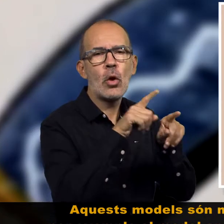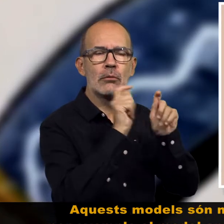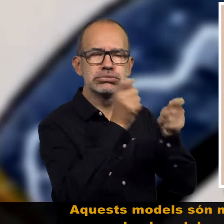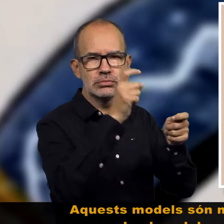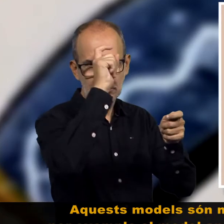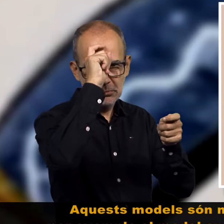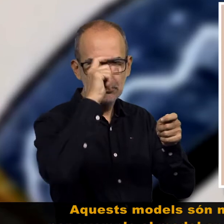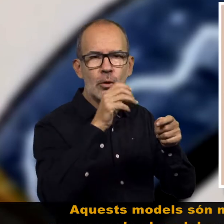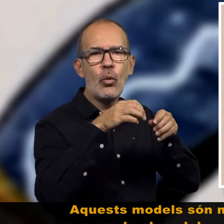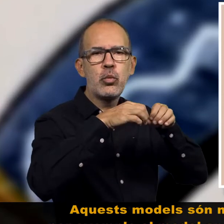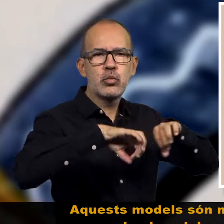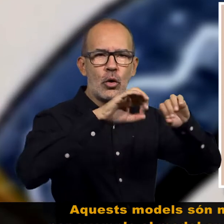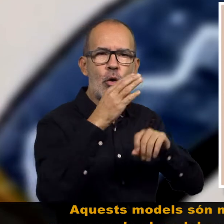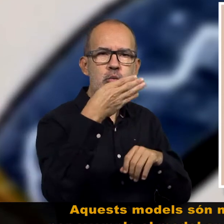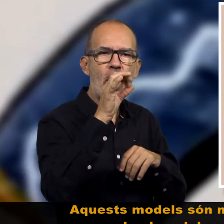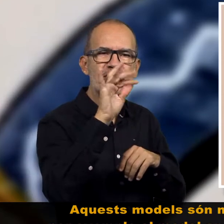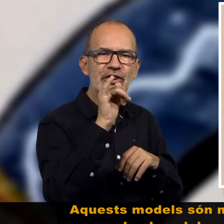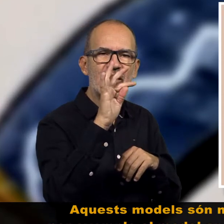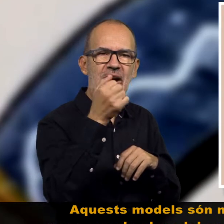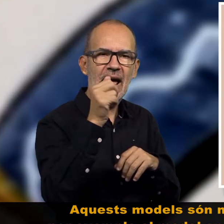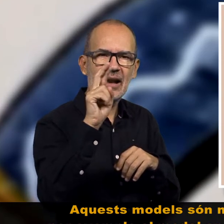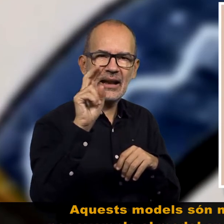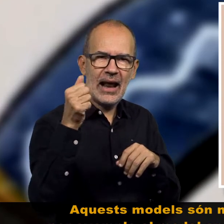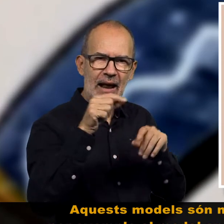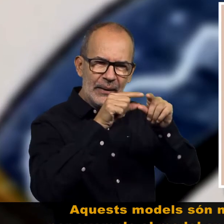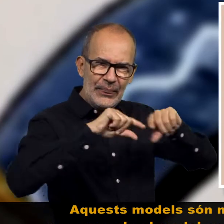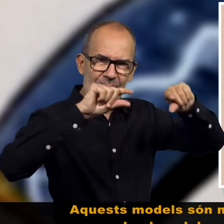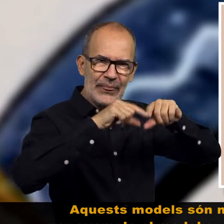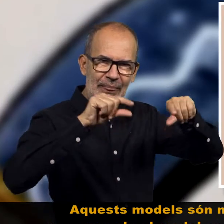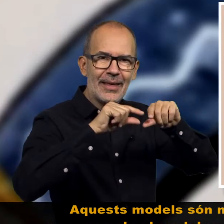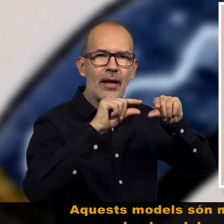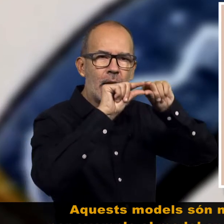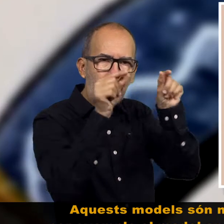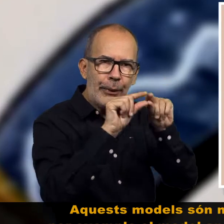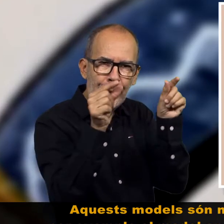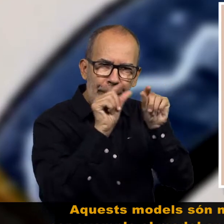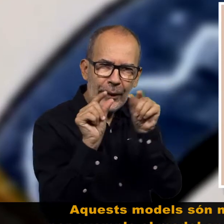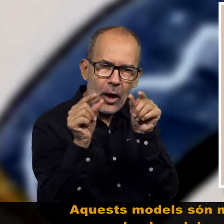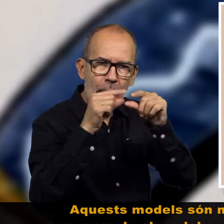Aquests models són molt utilitzats, com per exemple el model anomenat la botifarra.